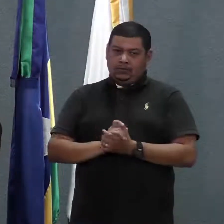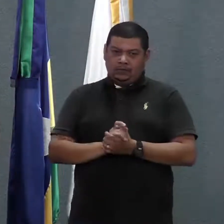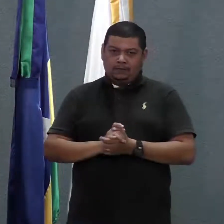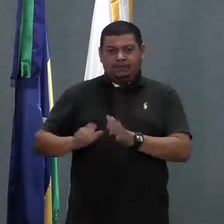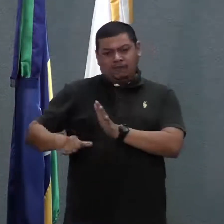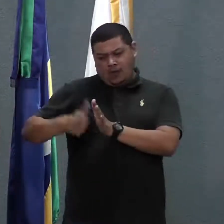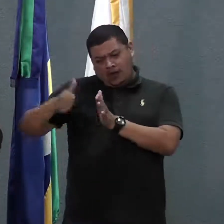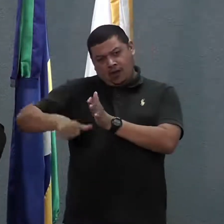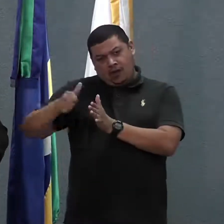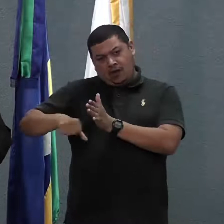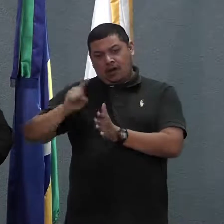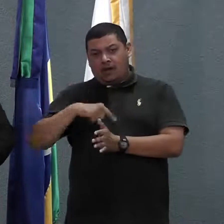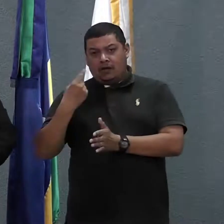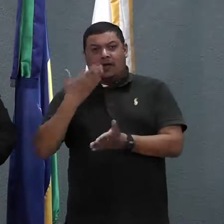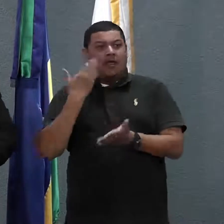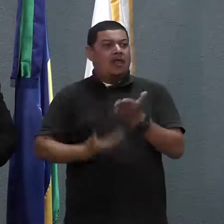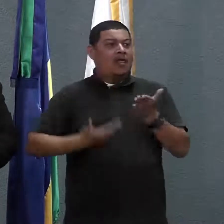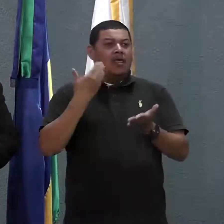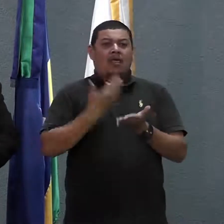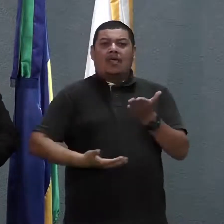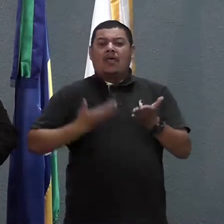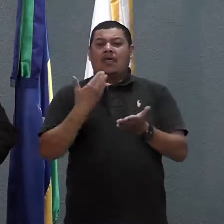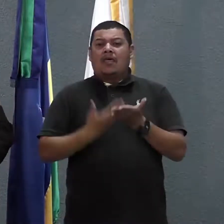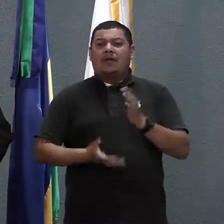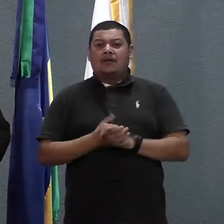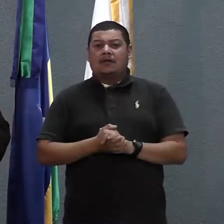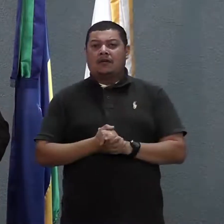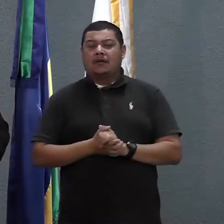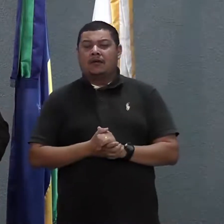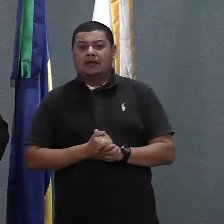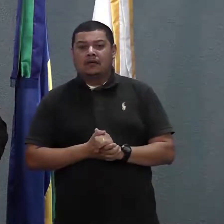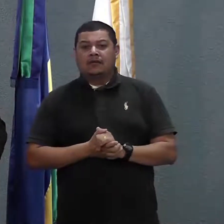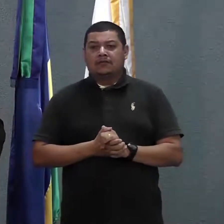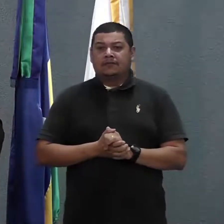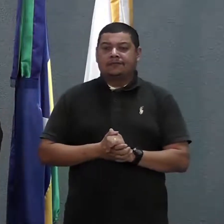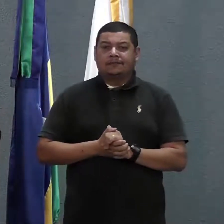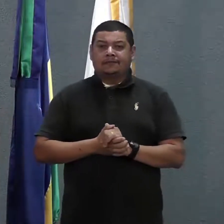Muitas vezes nós perdemos tempo aqui, César e